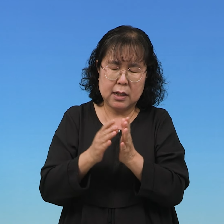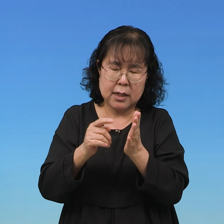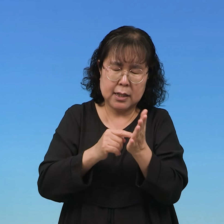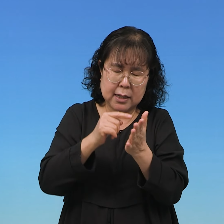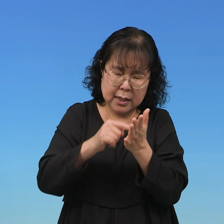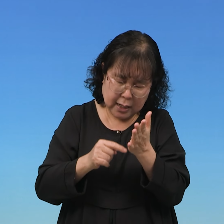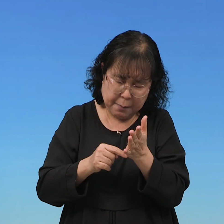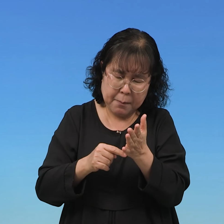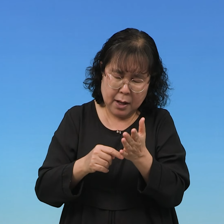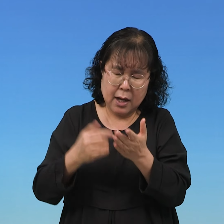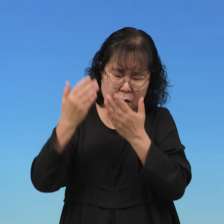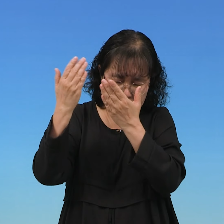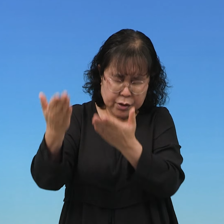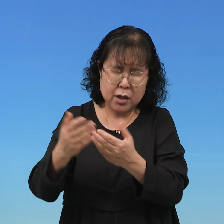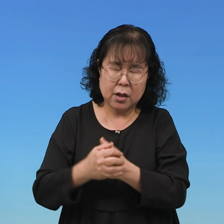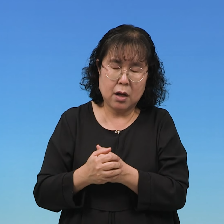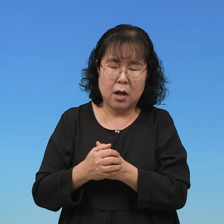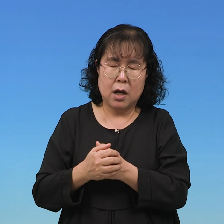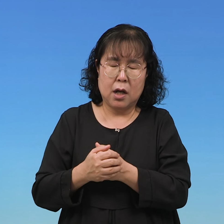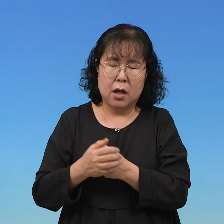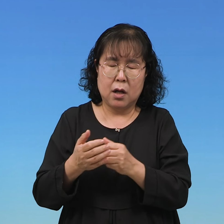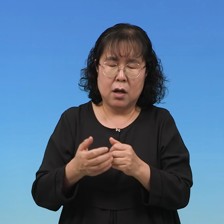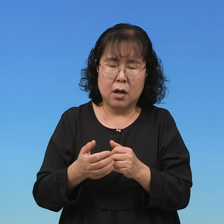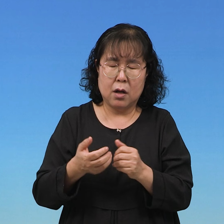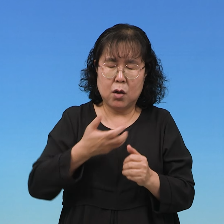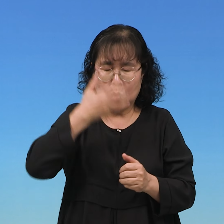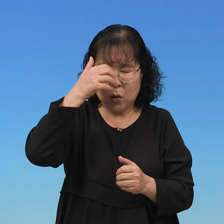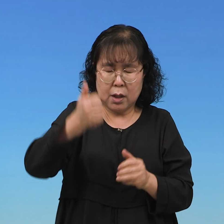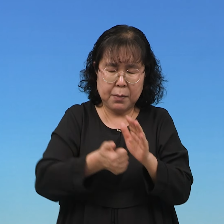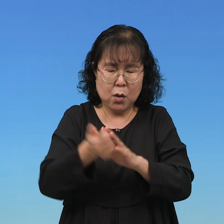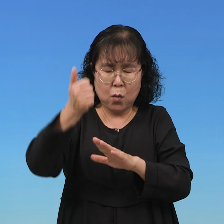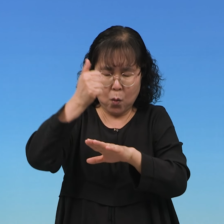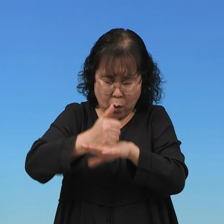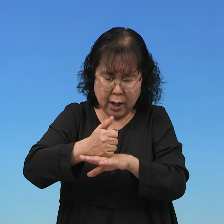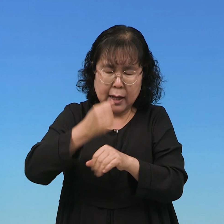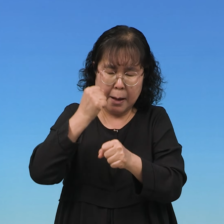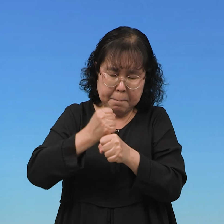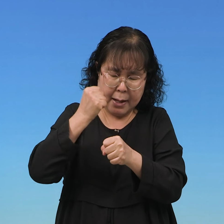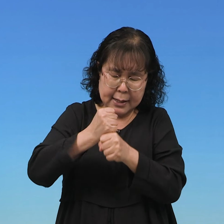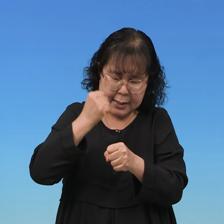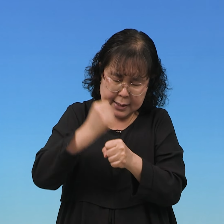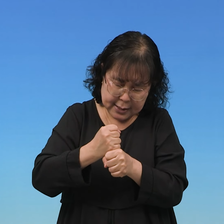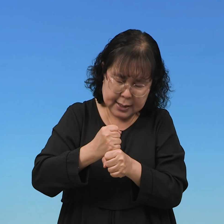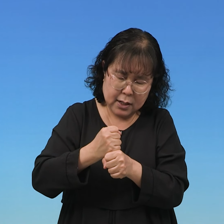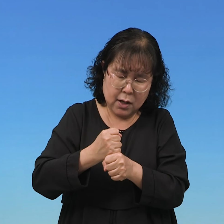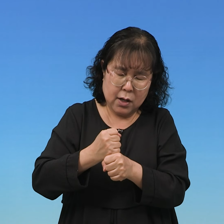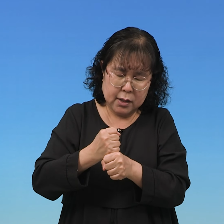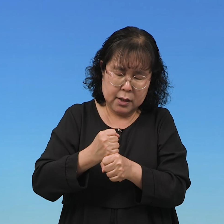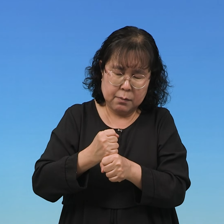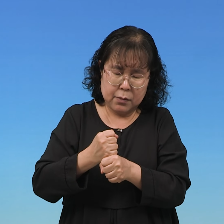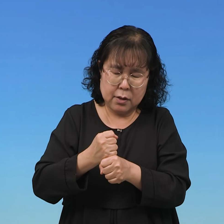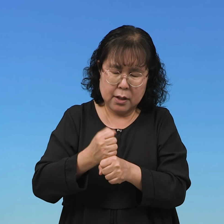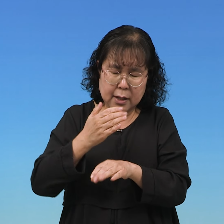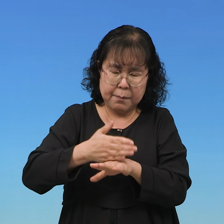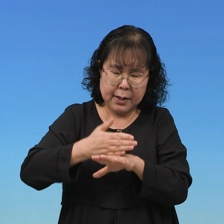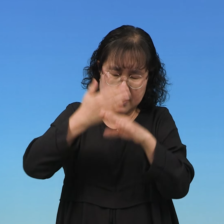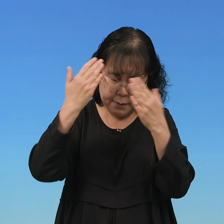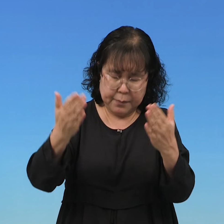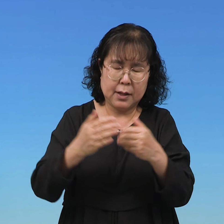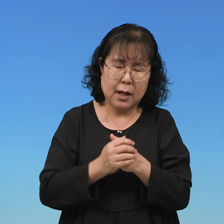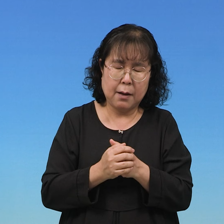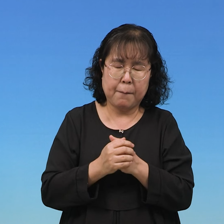되어 참 요셉을 요셉되게 하는 한 아버지 원인이 되었음을 우리가 돌아보고 감사하며